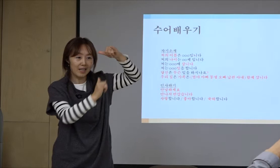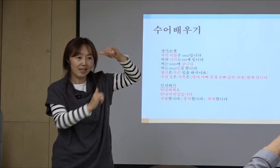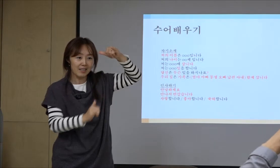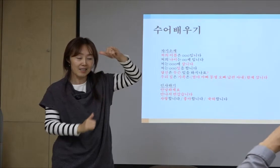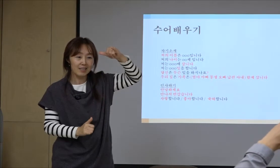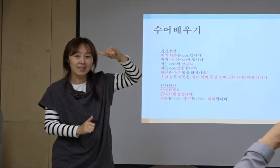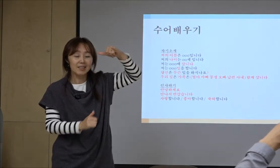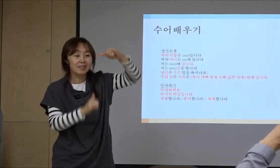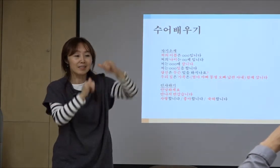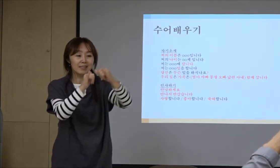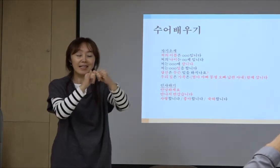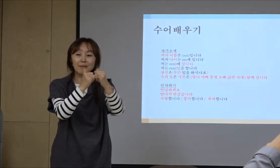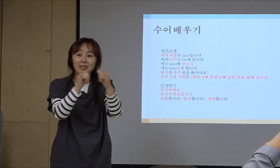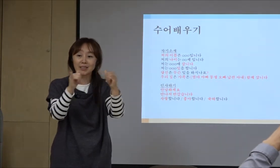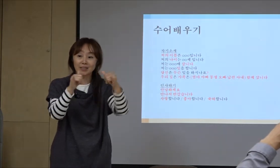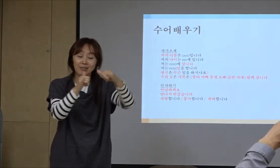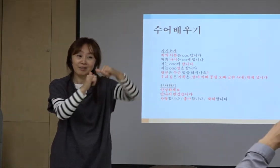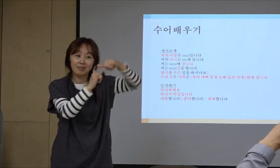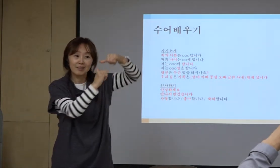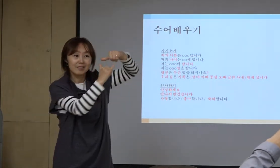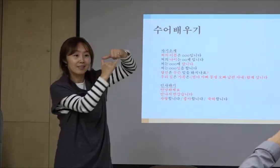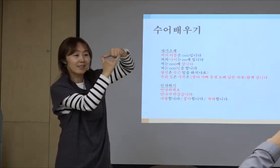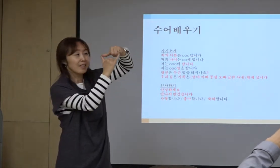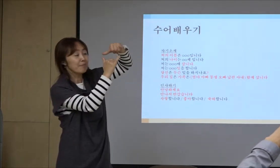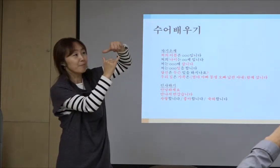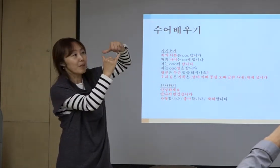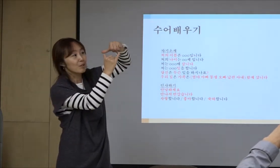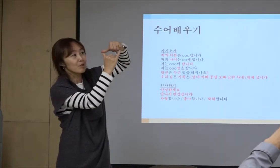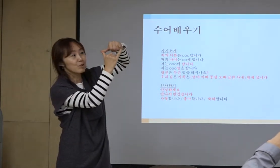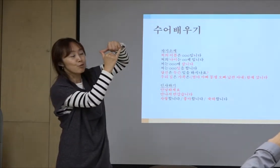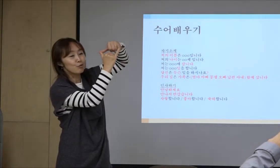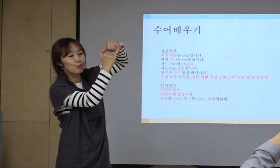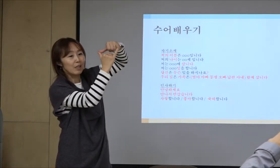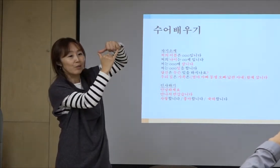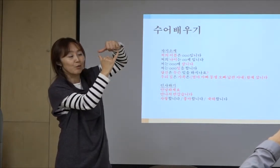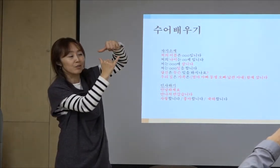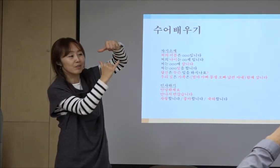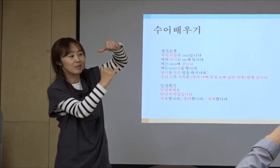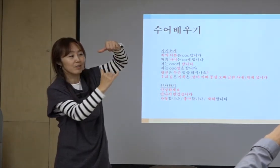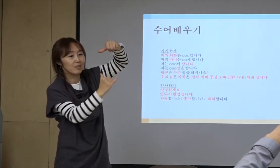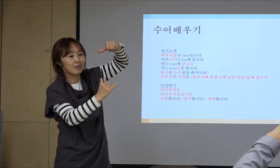역사. 이게 사람이잖아요. 사람의 어떤 이제 쭉 내려오는